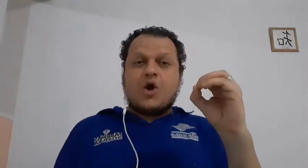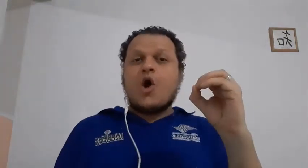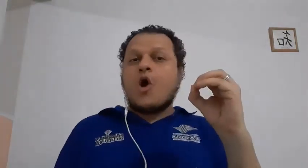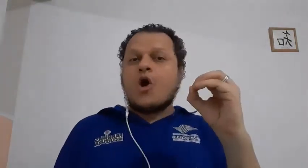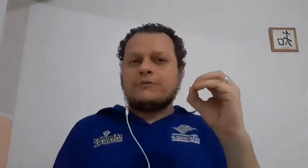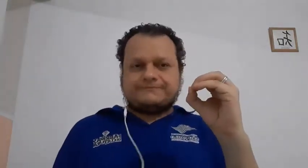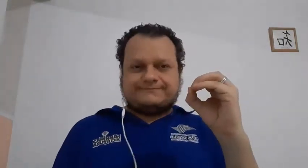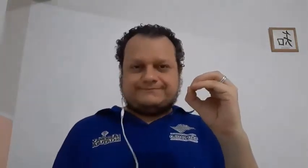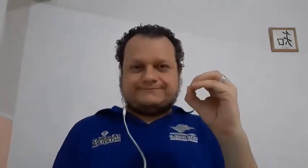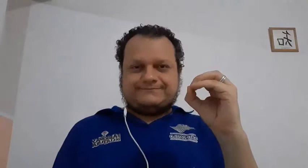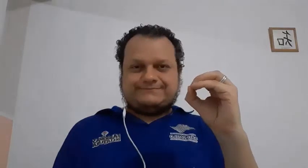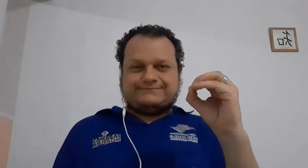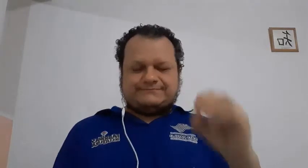O.